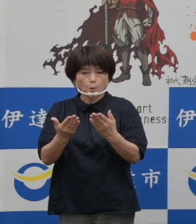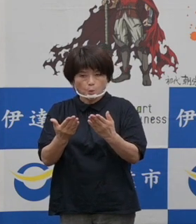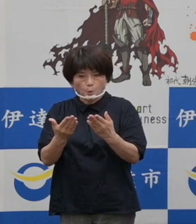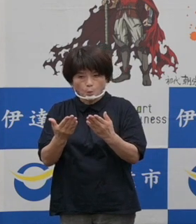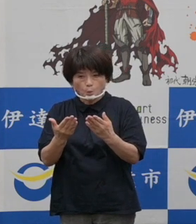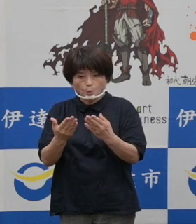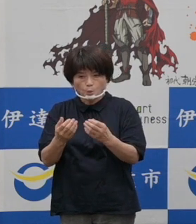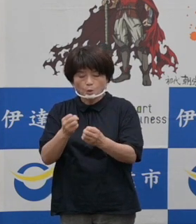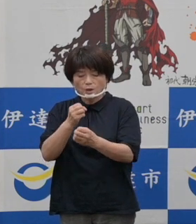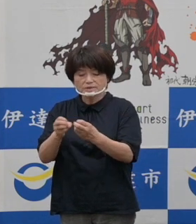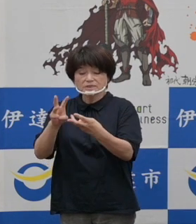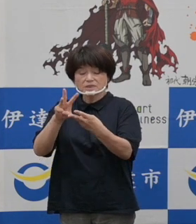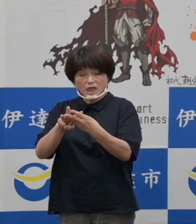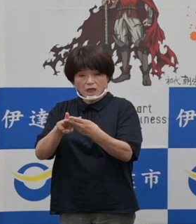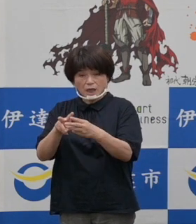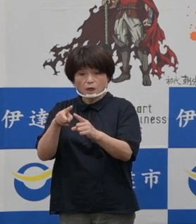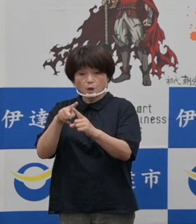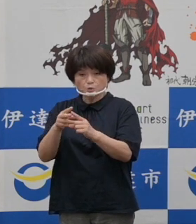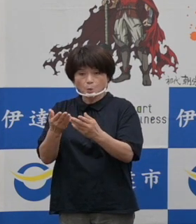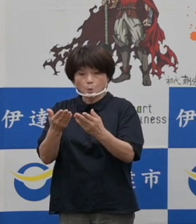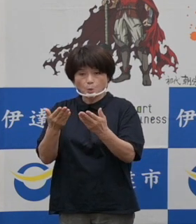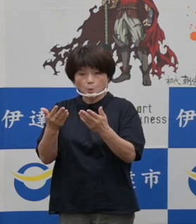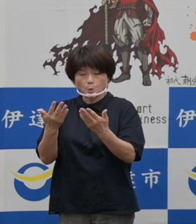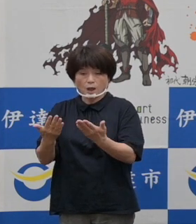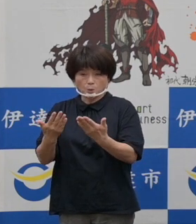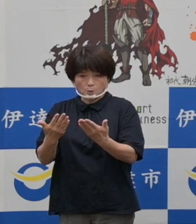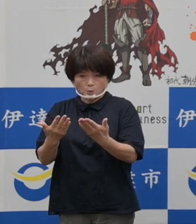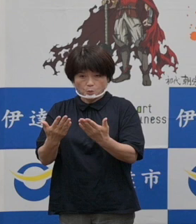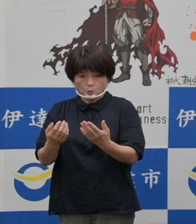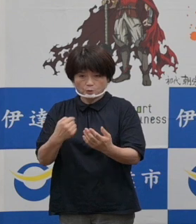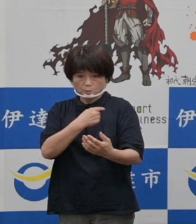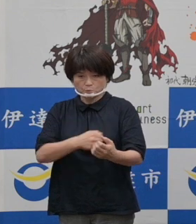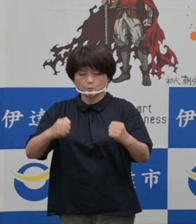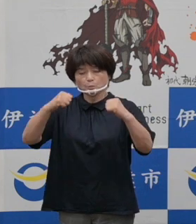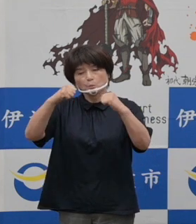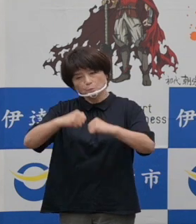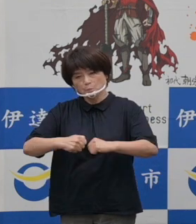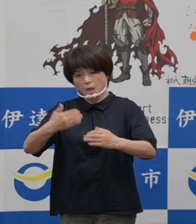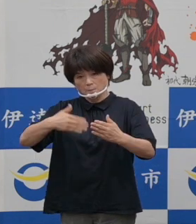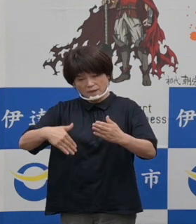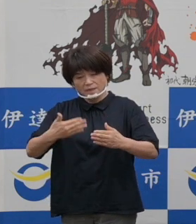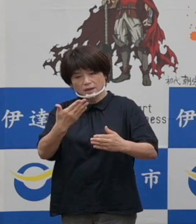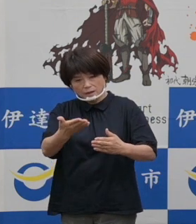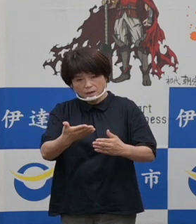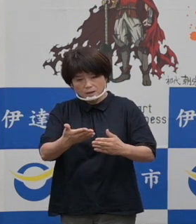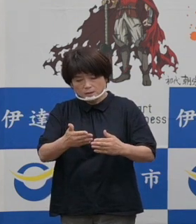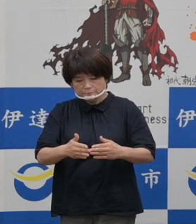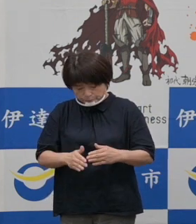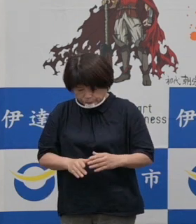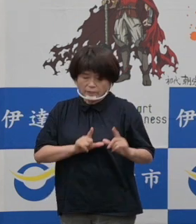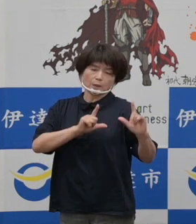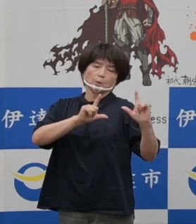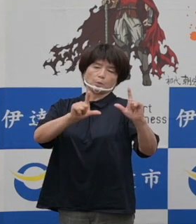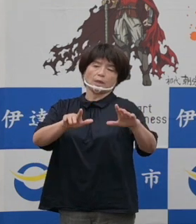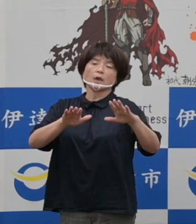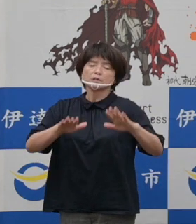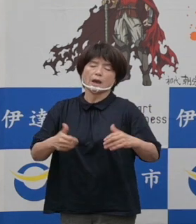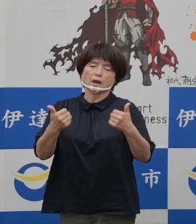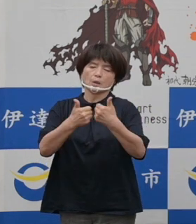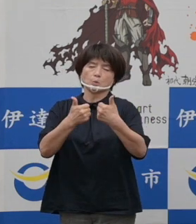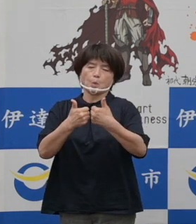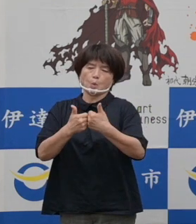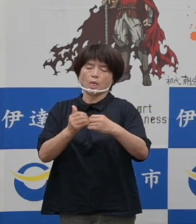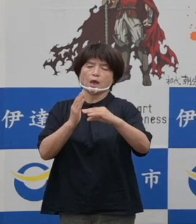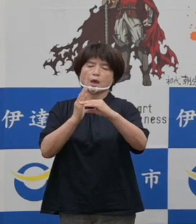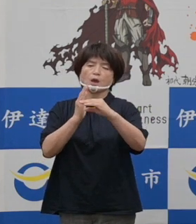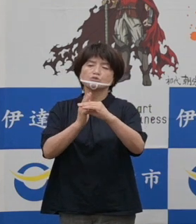つについてはまだ合意が得られていないということで、 お話し合いをさせていただいておりますが、その2個につきましては